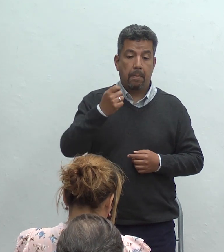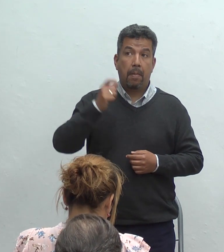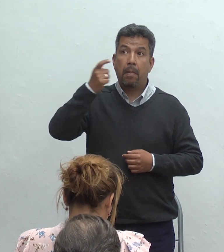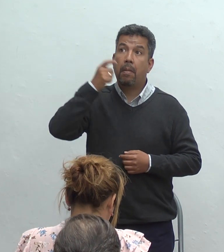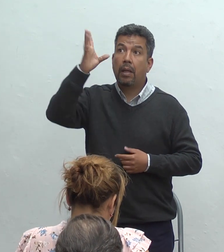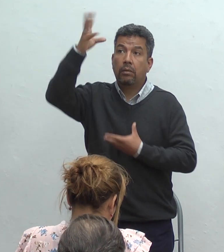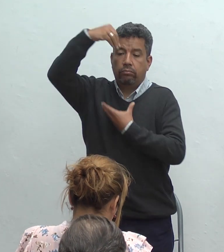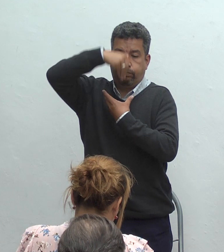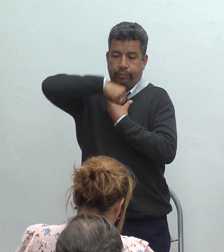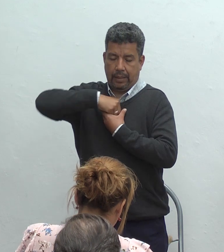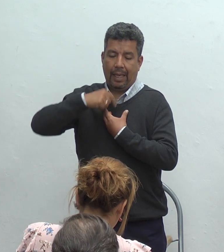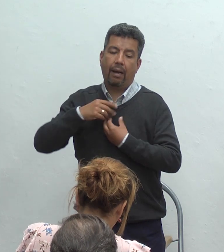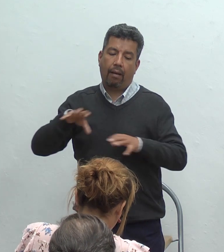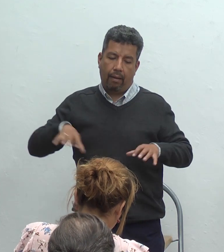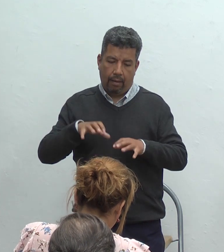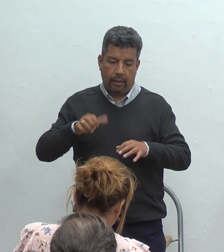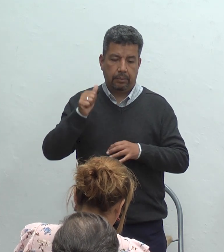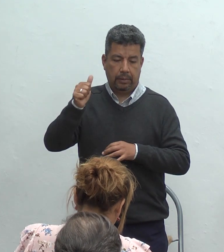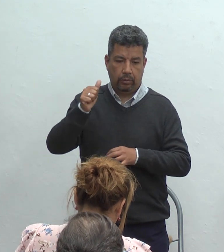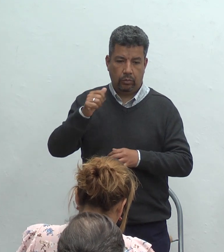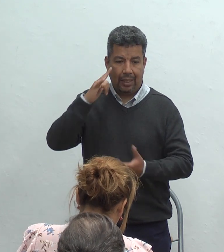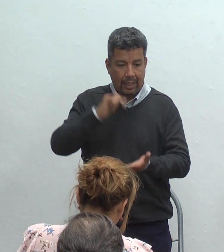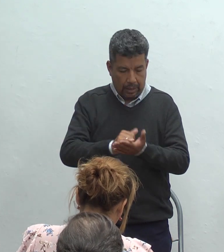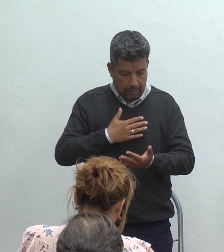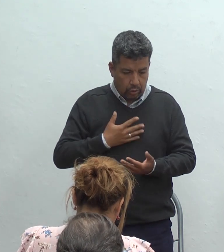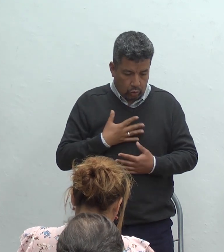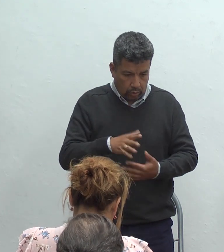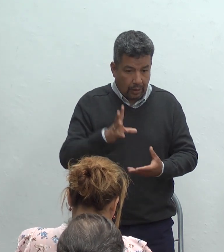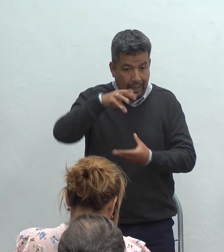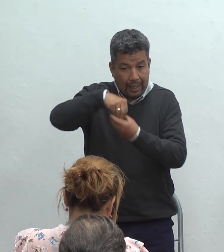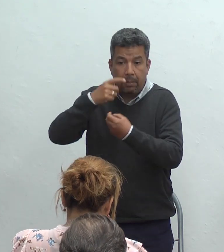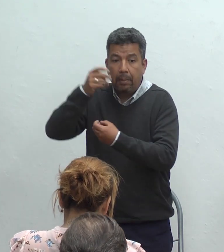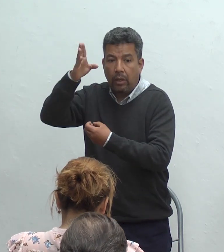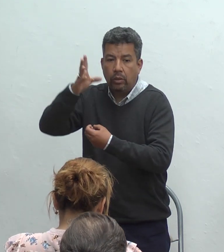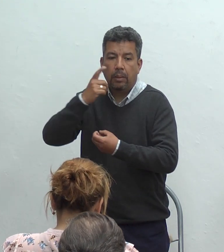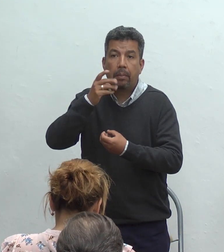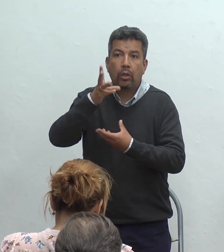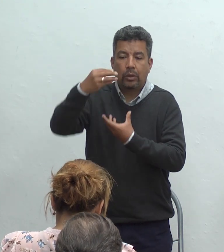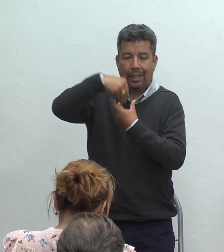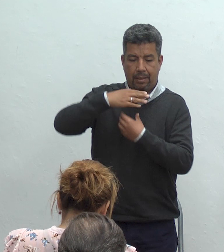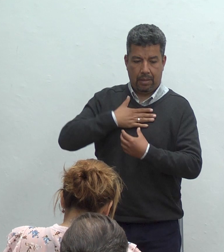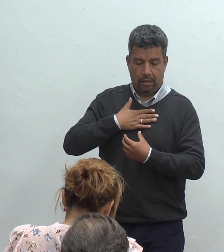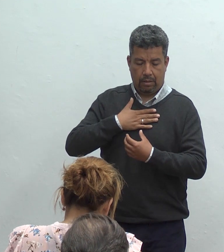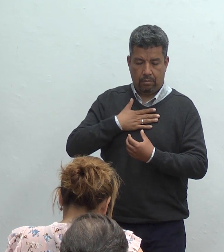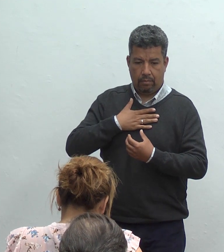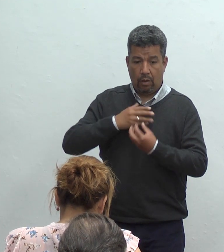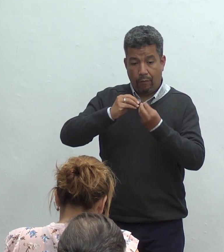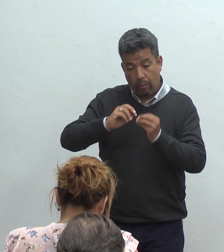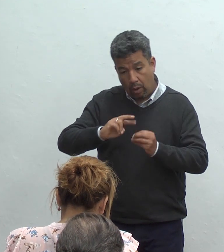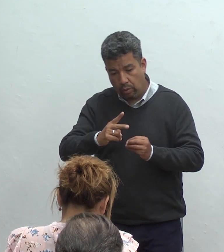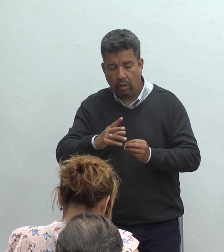que mora en mí, Él hace las obras. Creedme que yo soy en el Padre y el Padre en mí. De otra